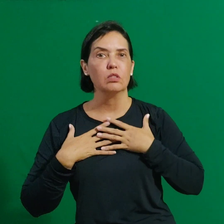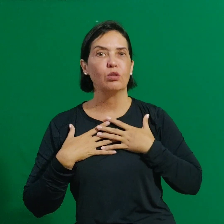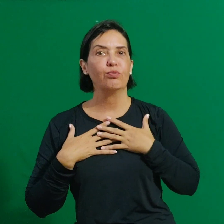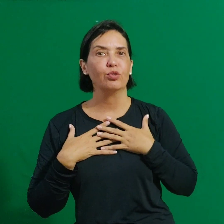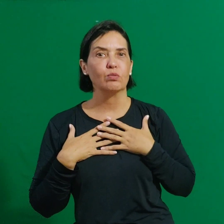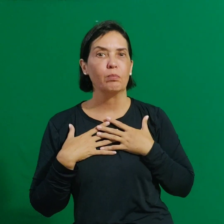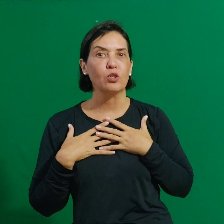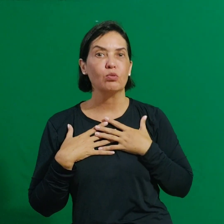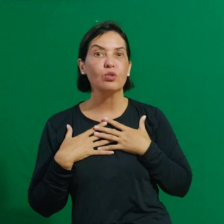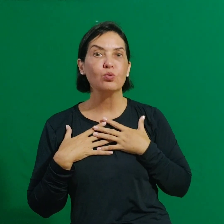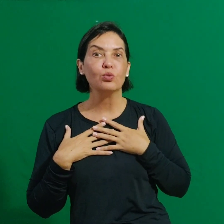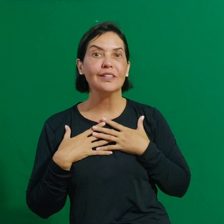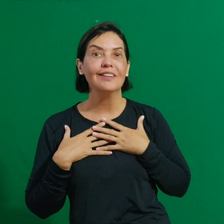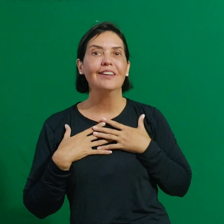eu fosse uma pessoa surda,